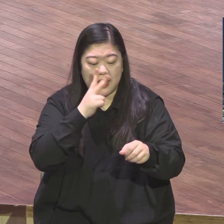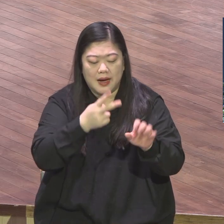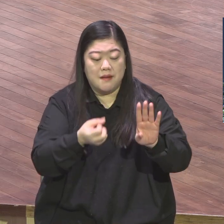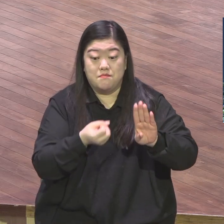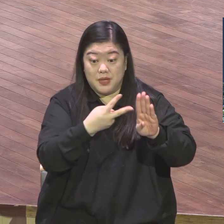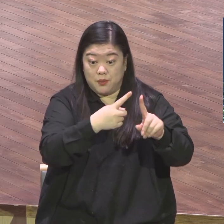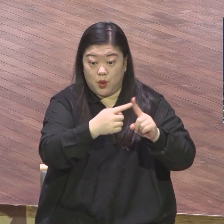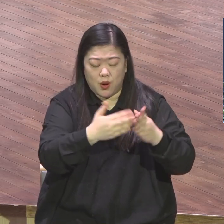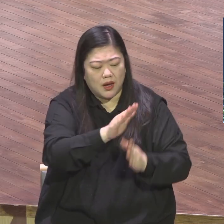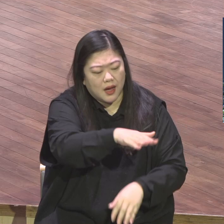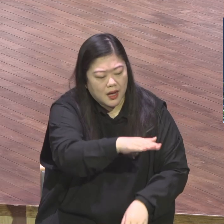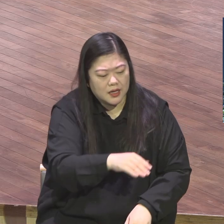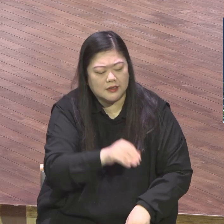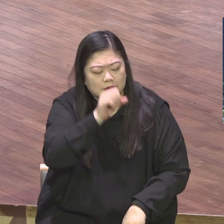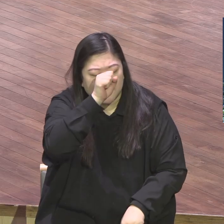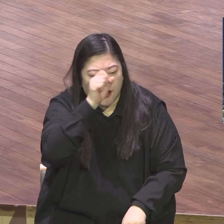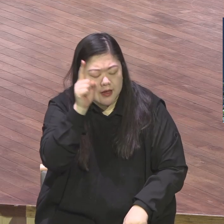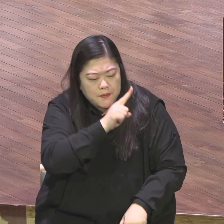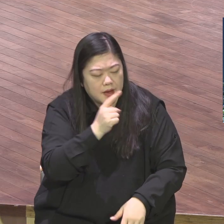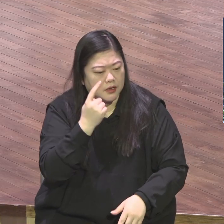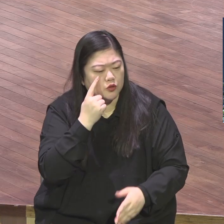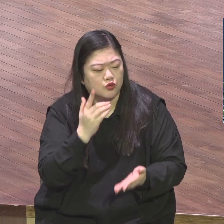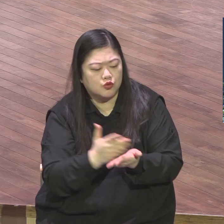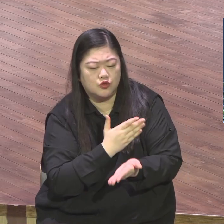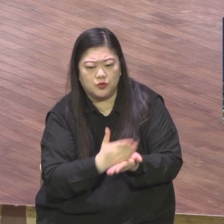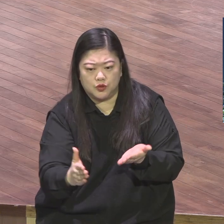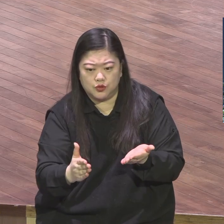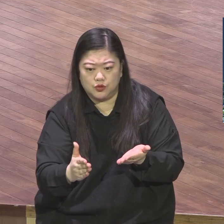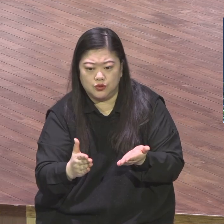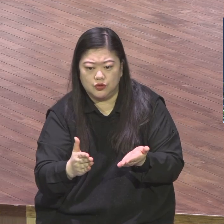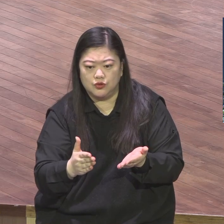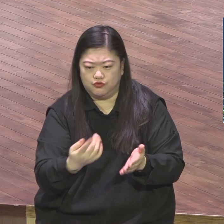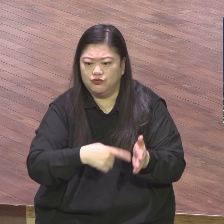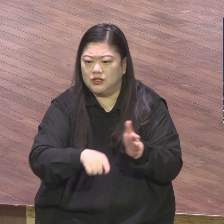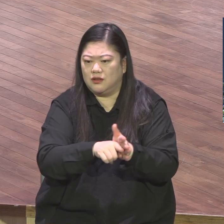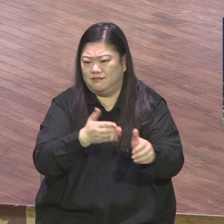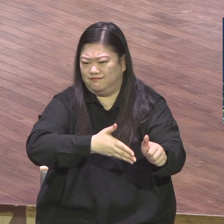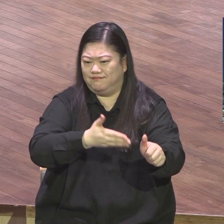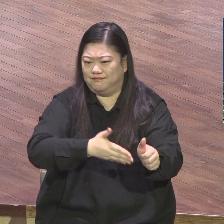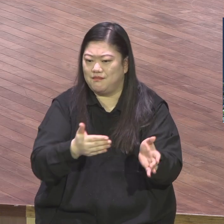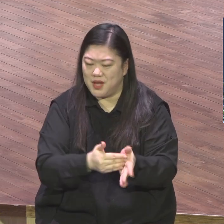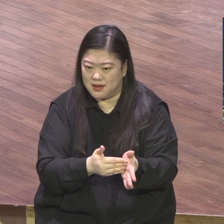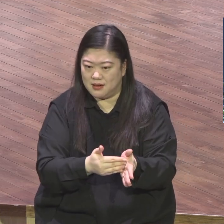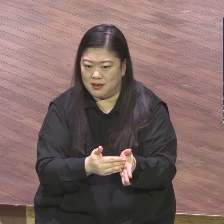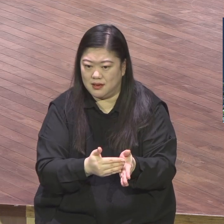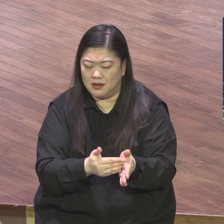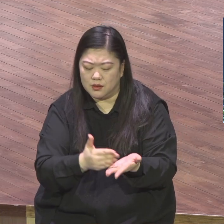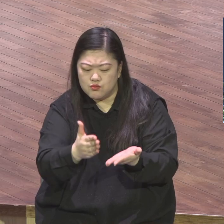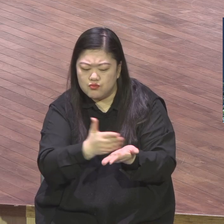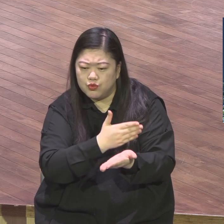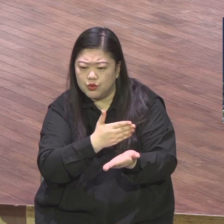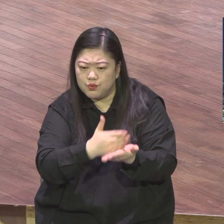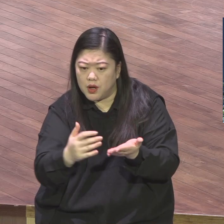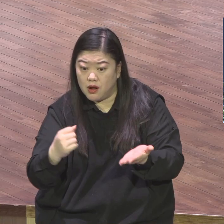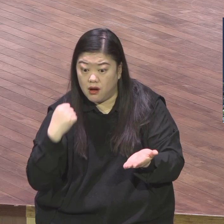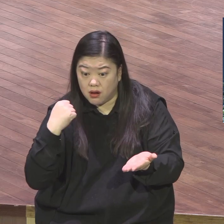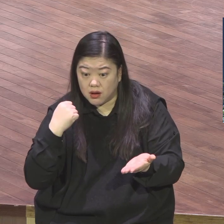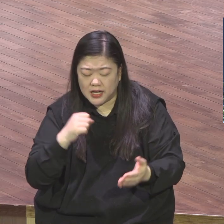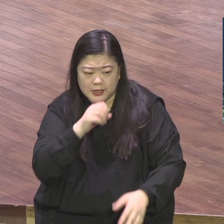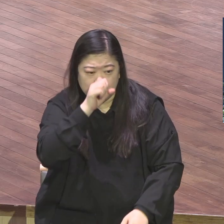분별하는 능력을 가지도록 강구를 하고 있습니다 분별하는 능력 지극히 선한 것을 분별하는